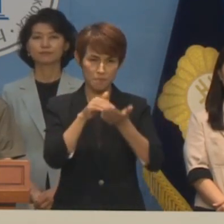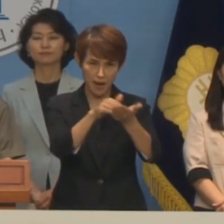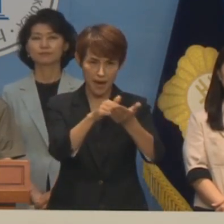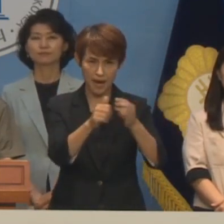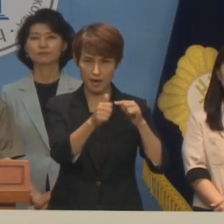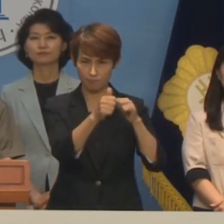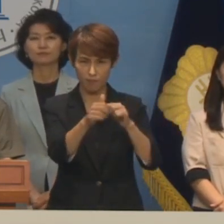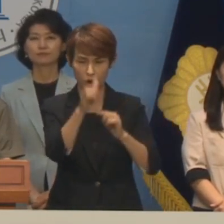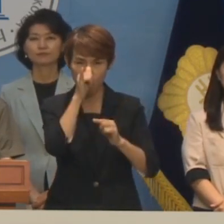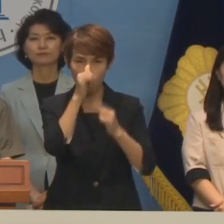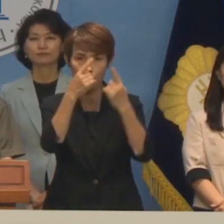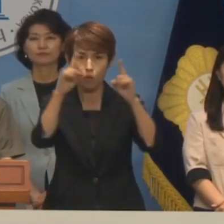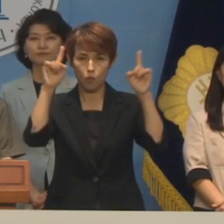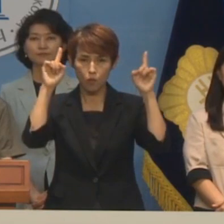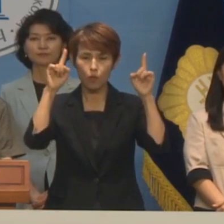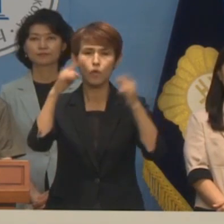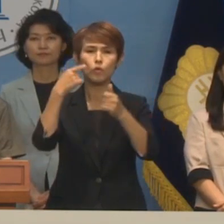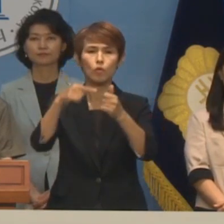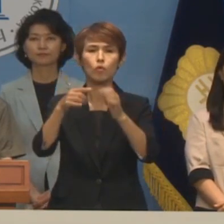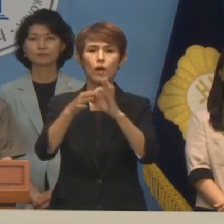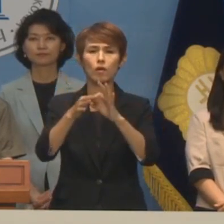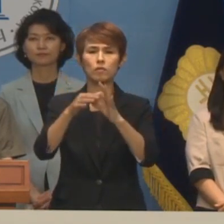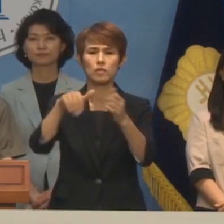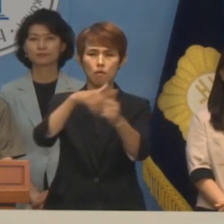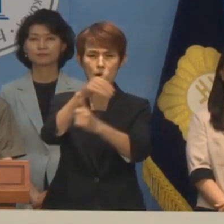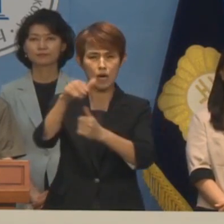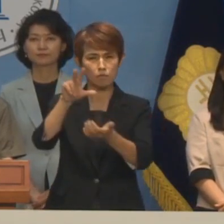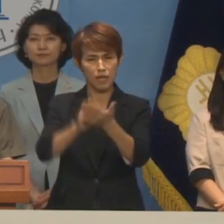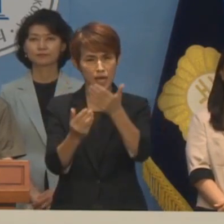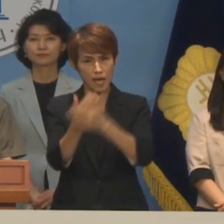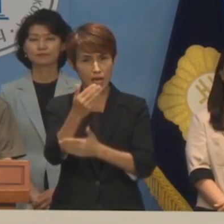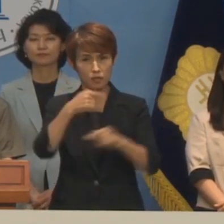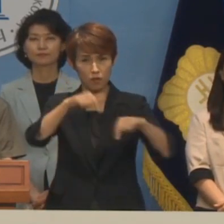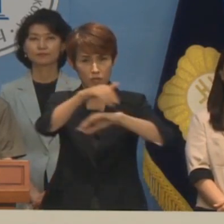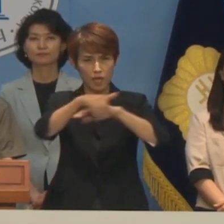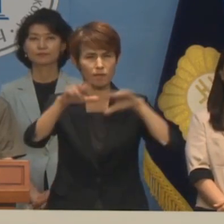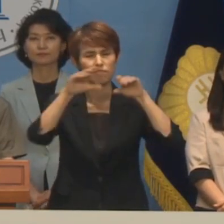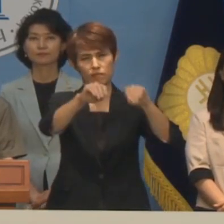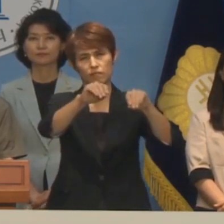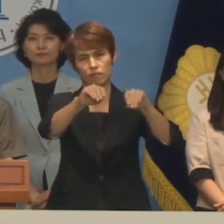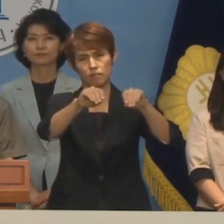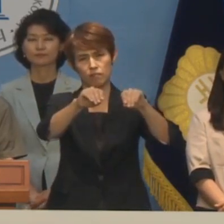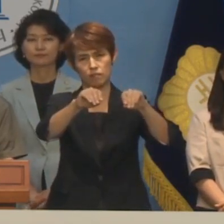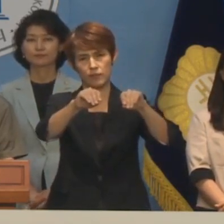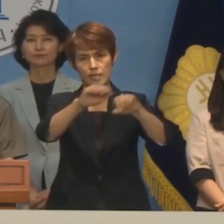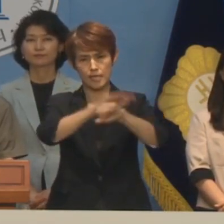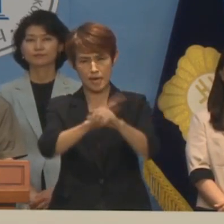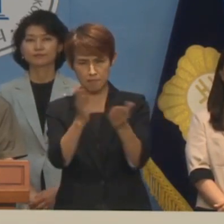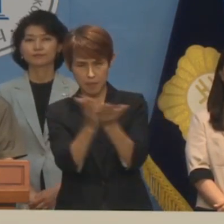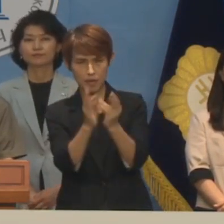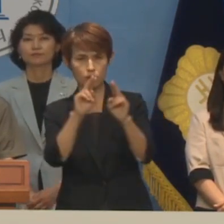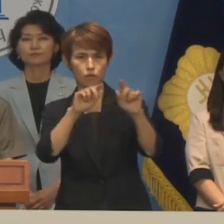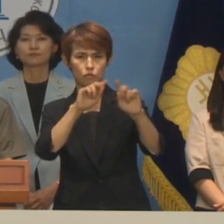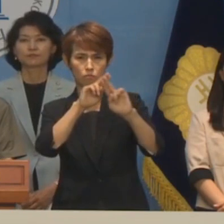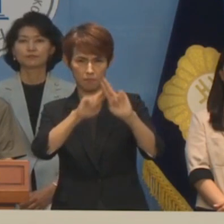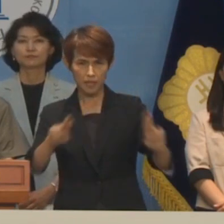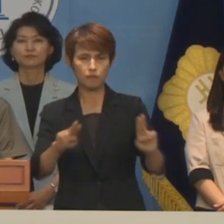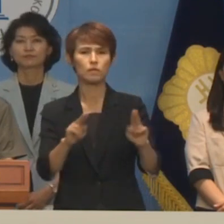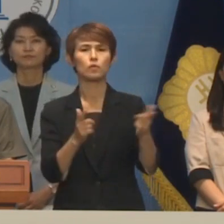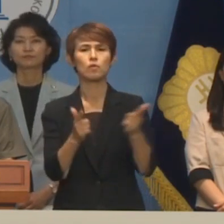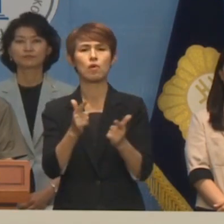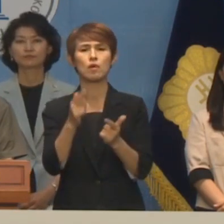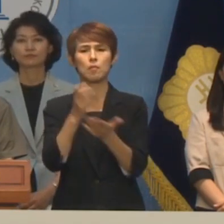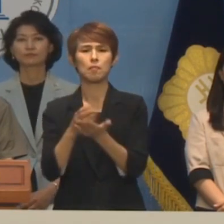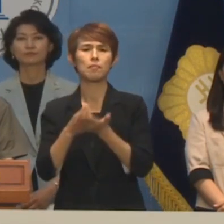공공적 고등교육 체제와 학문 생태계를 파괴할 정책을 즉각 중단하고 적절하게 폐지하도록 입법적